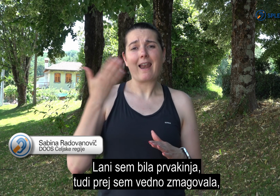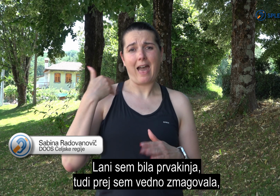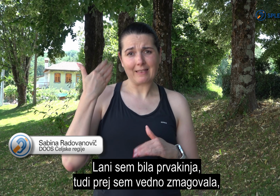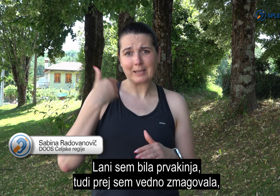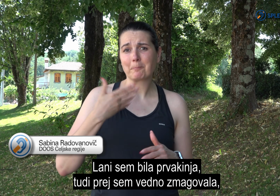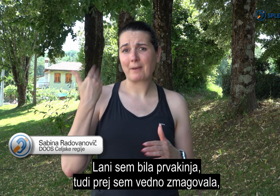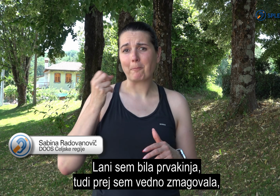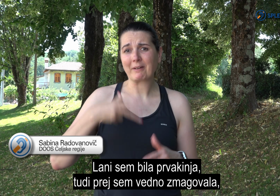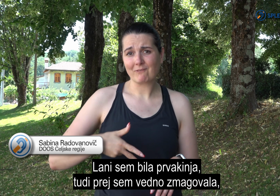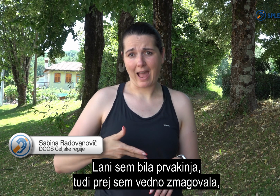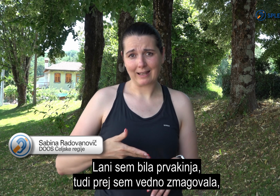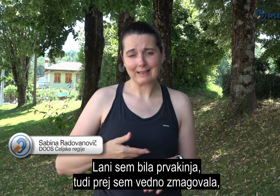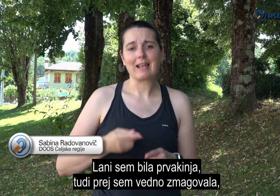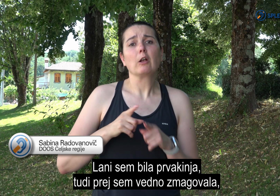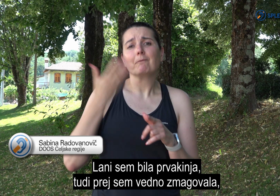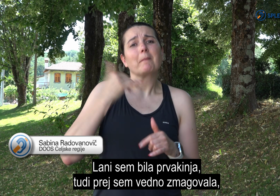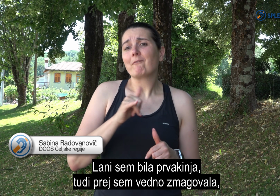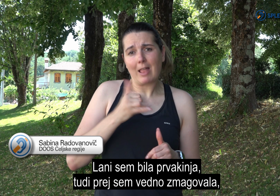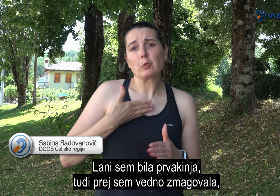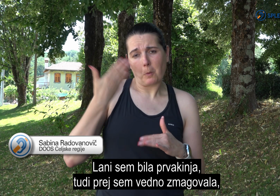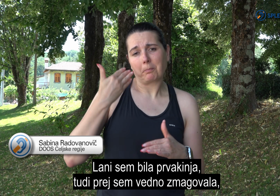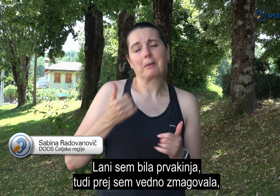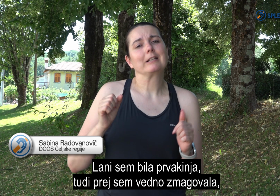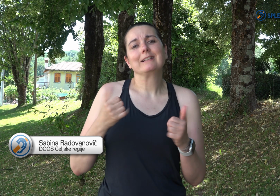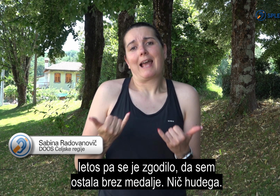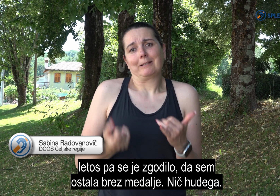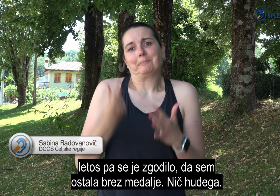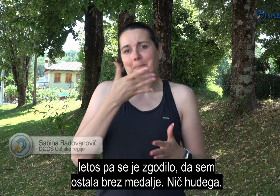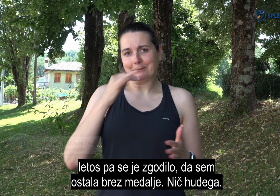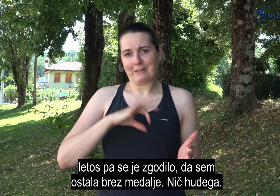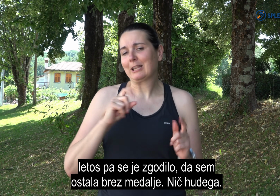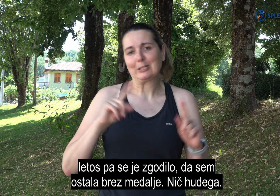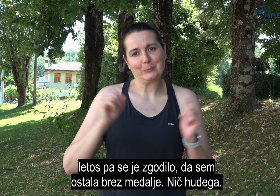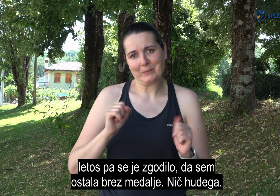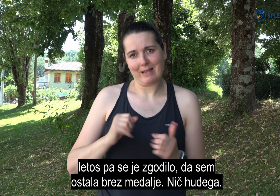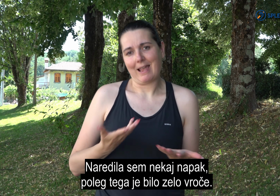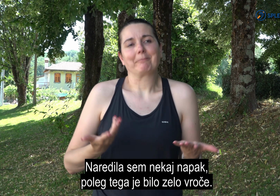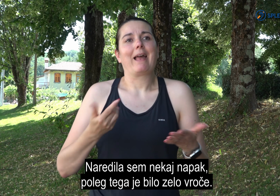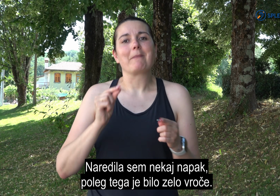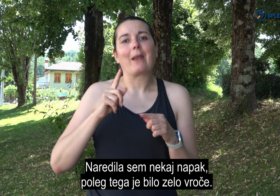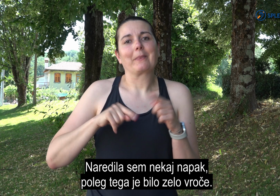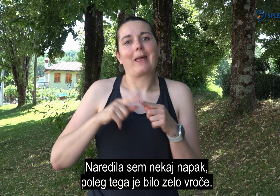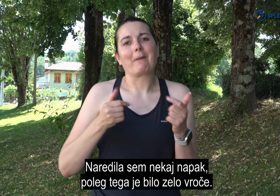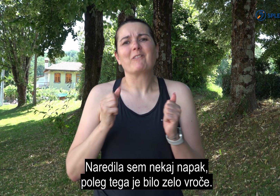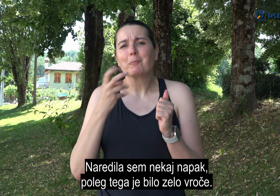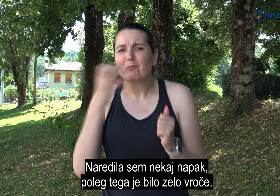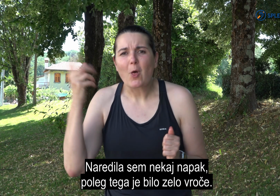Lani sem bila prvakinja, tudi prej sem vedno zmagovala, letos pa se je zgodilo, da sem ostala brez medalje. Nič